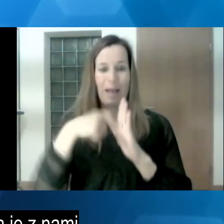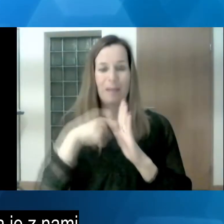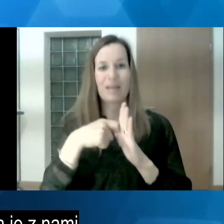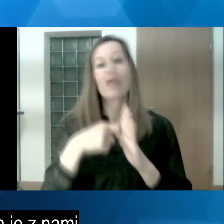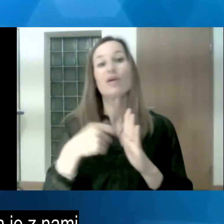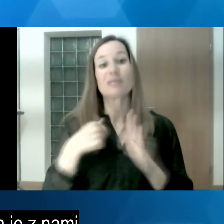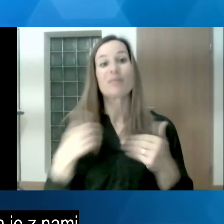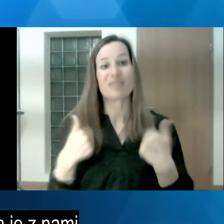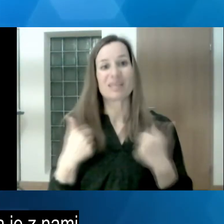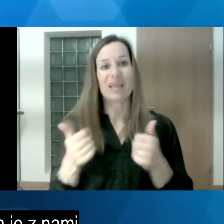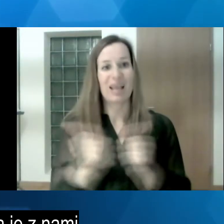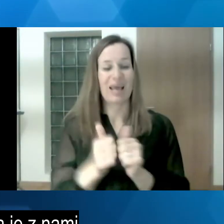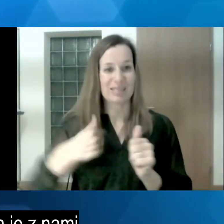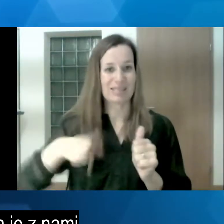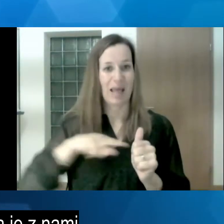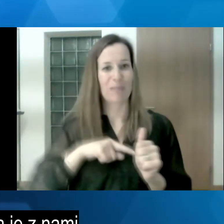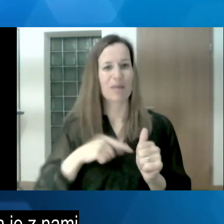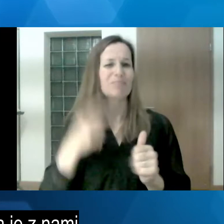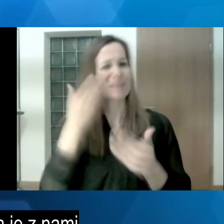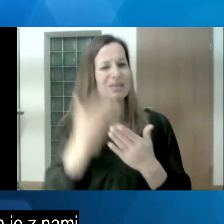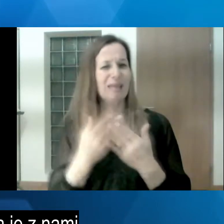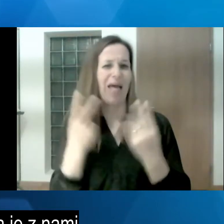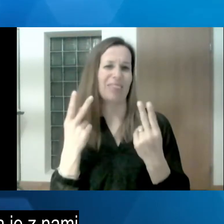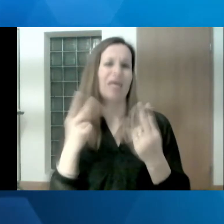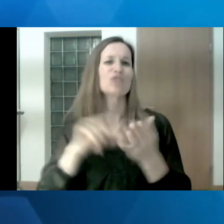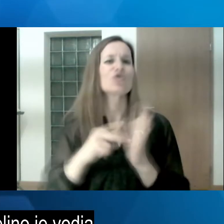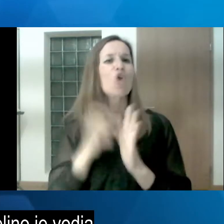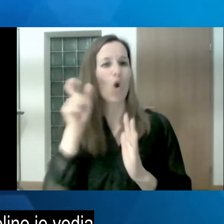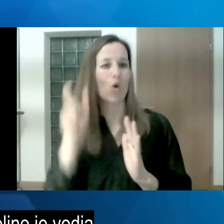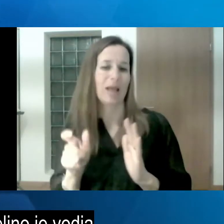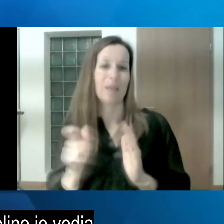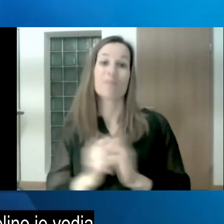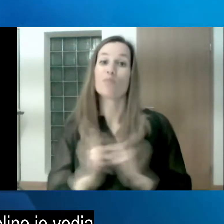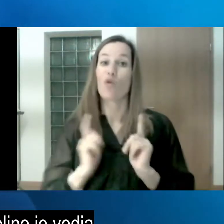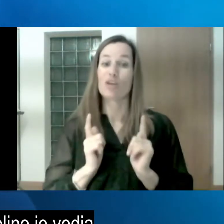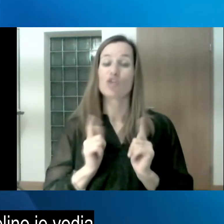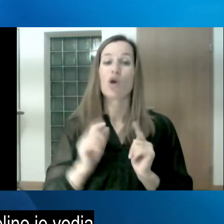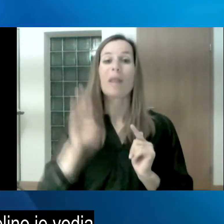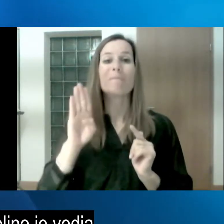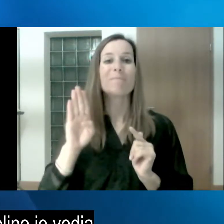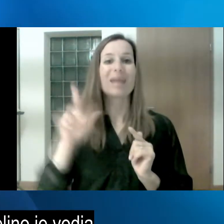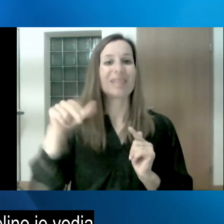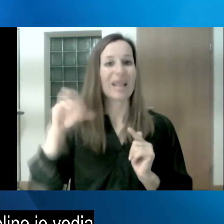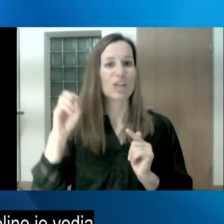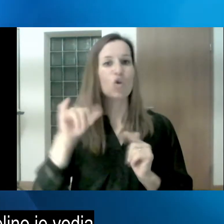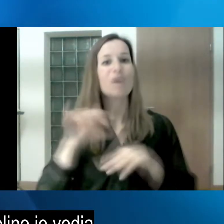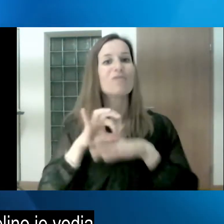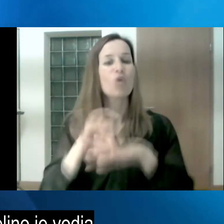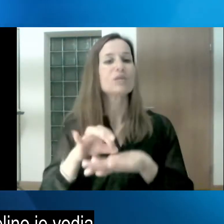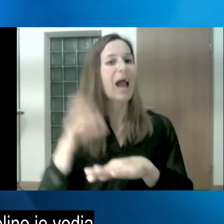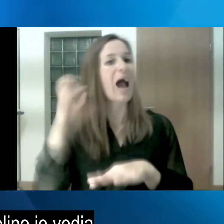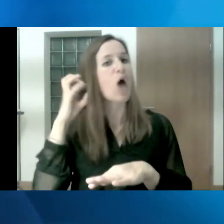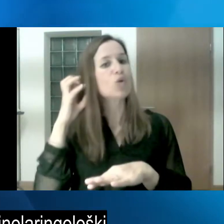Vesela pa sem, da je z nami tako priznana strokovnjakinja. Profesorica Batelino je vodja avdiološke